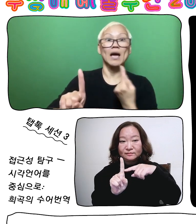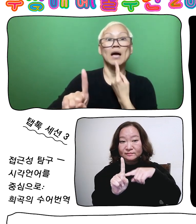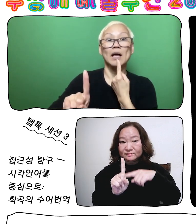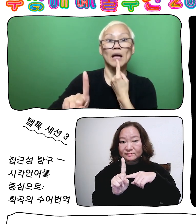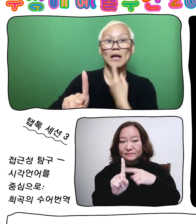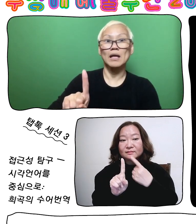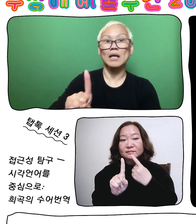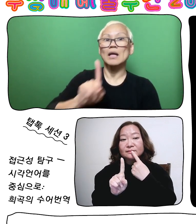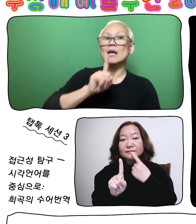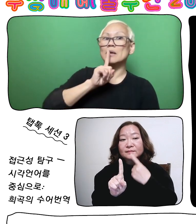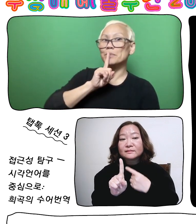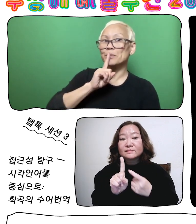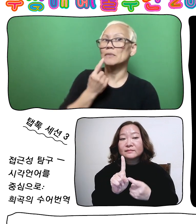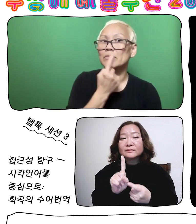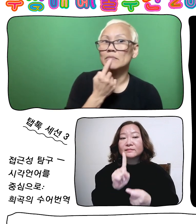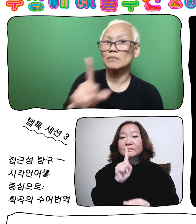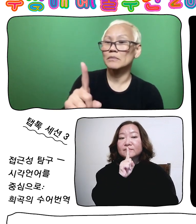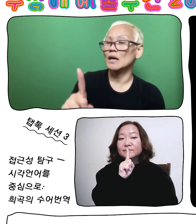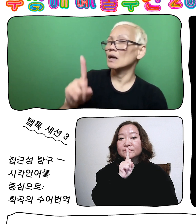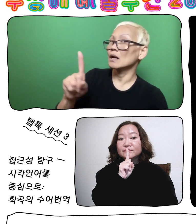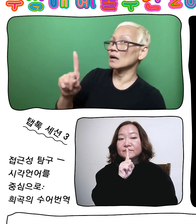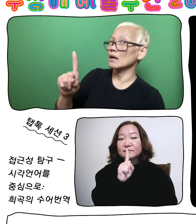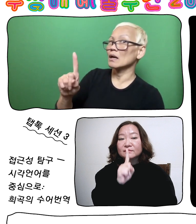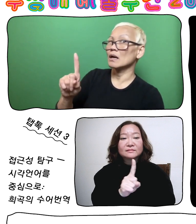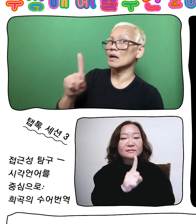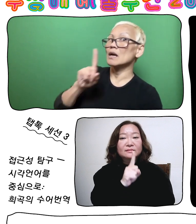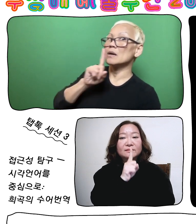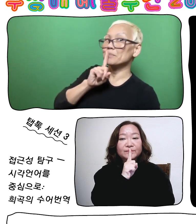손가락의 위치는 입술 앞으로 합니다.